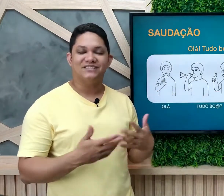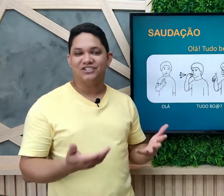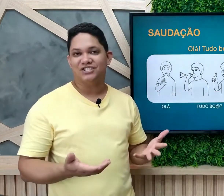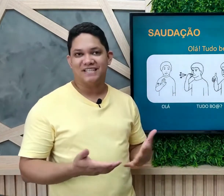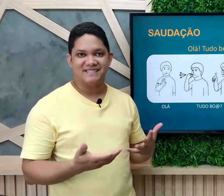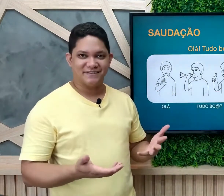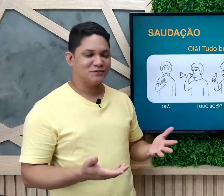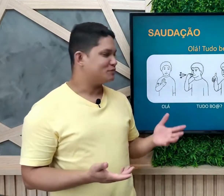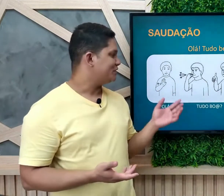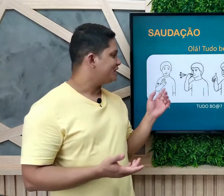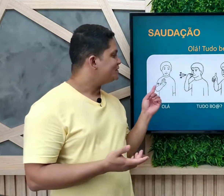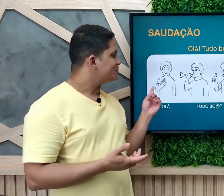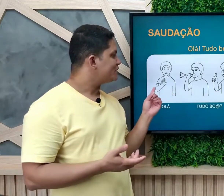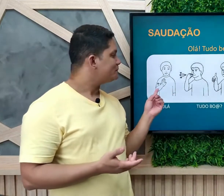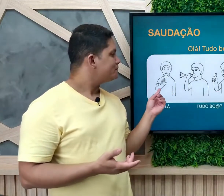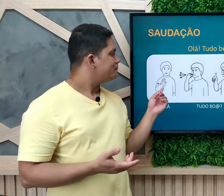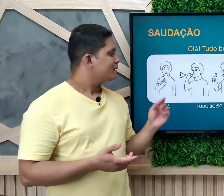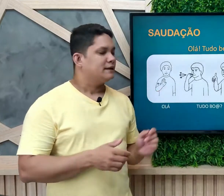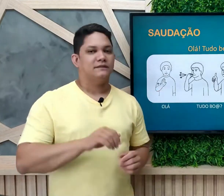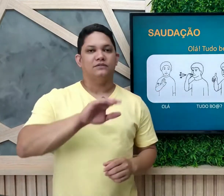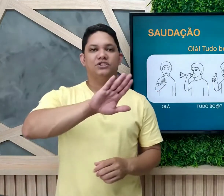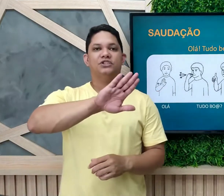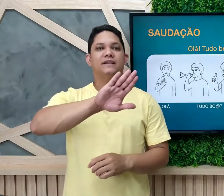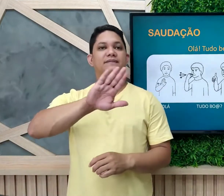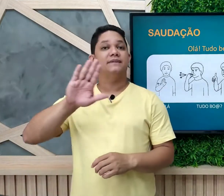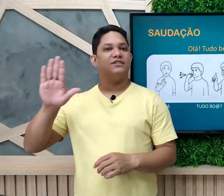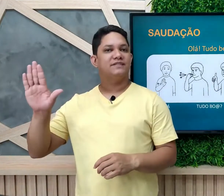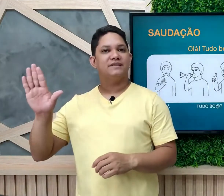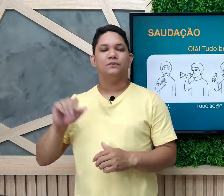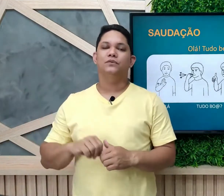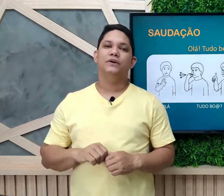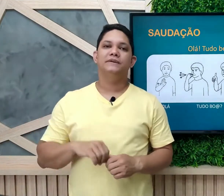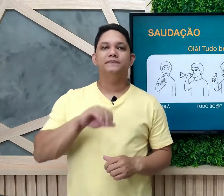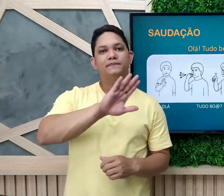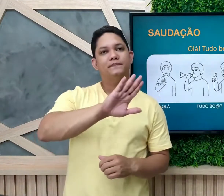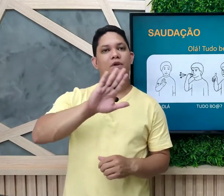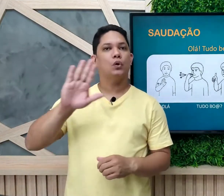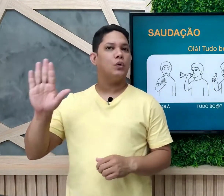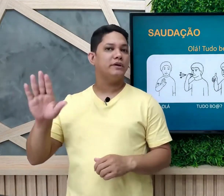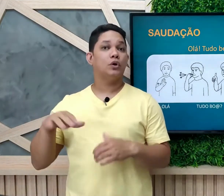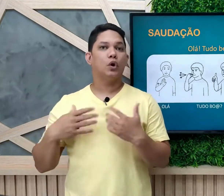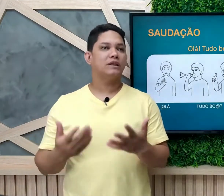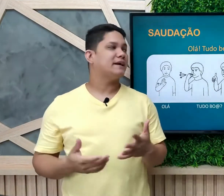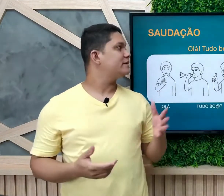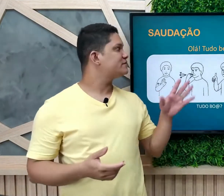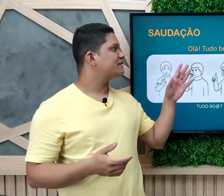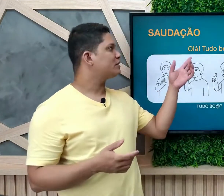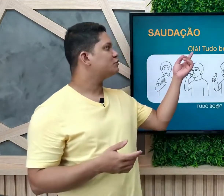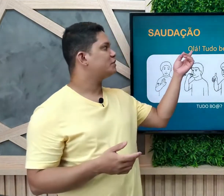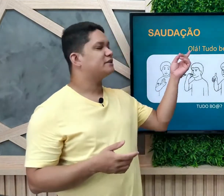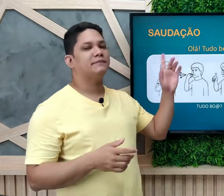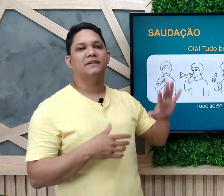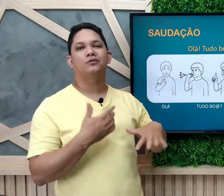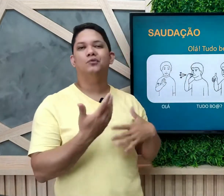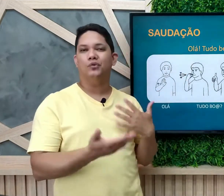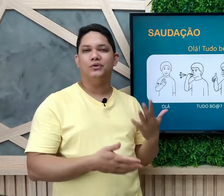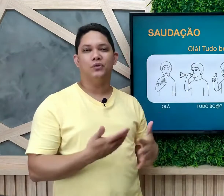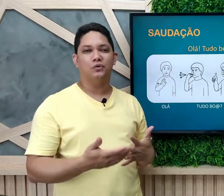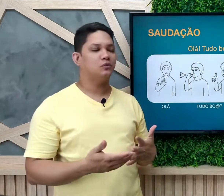avatares, estes desenhos ou bonequinhos, né? Então a gente tem este sinal, oi, oi, olá, é um sinal que a gente pode interpretar como oi ou como